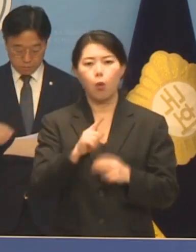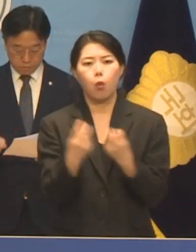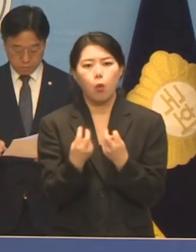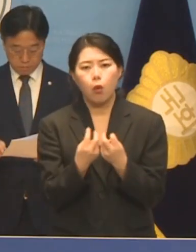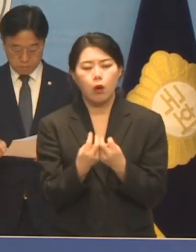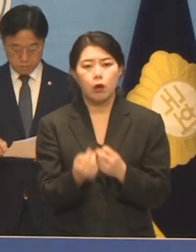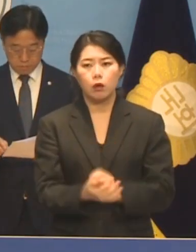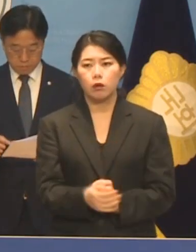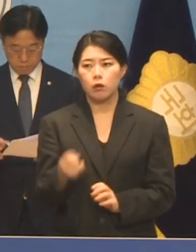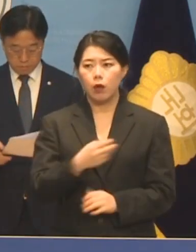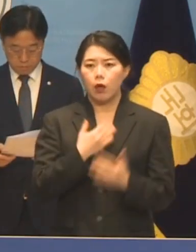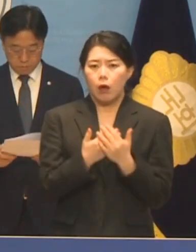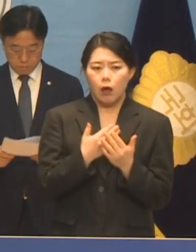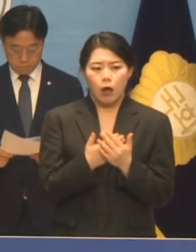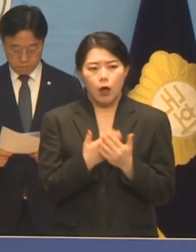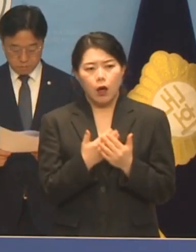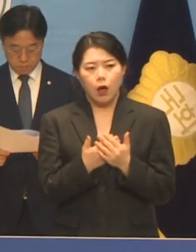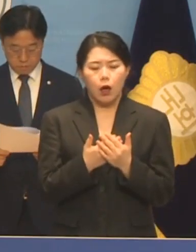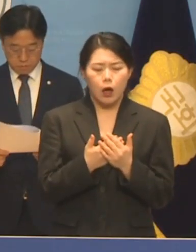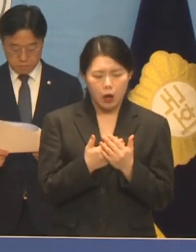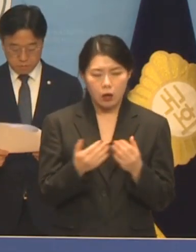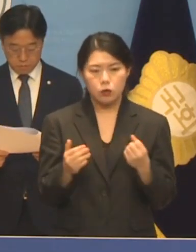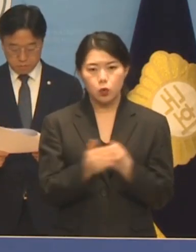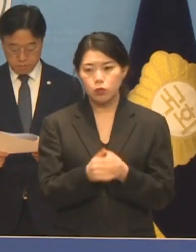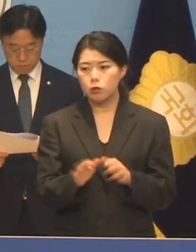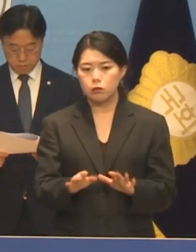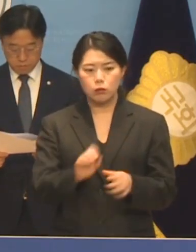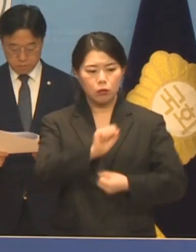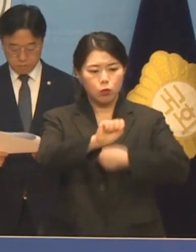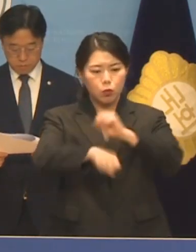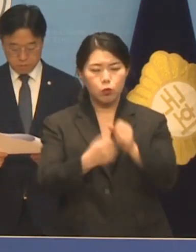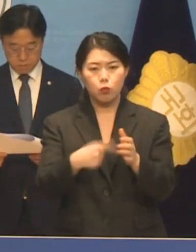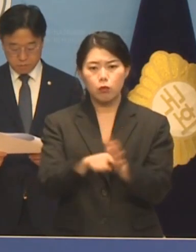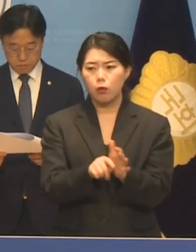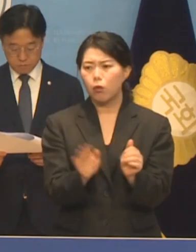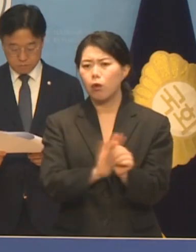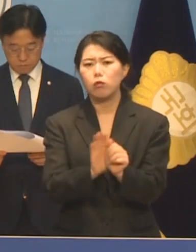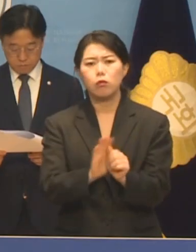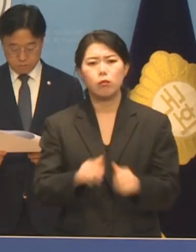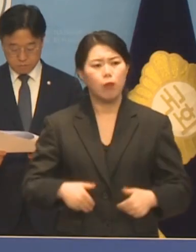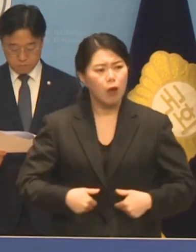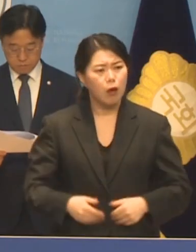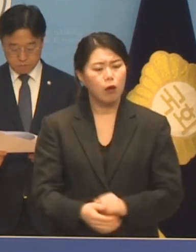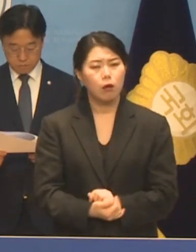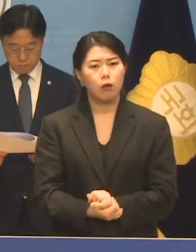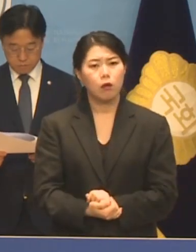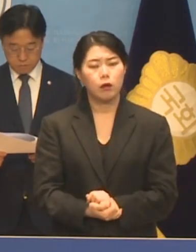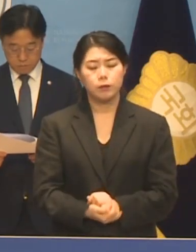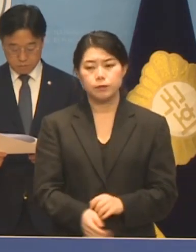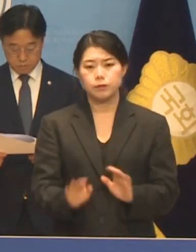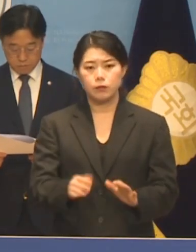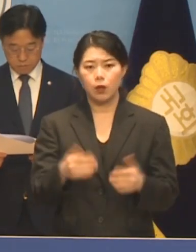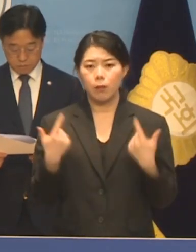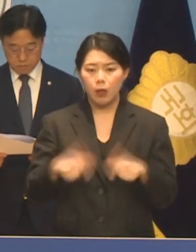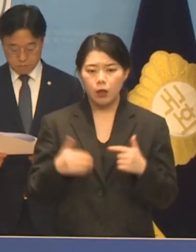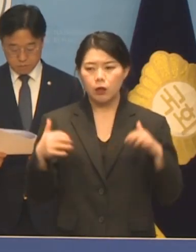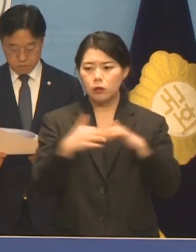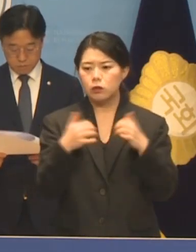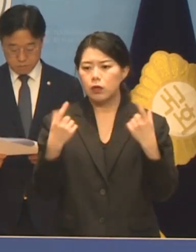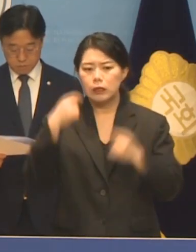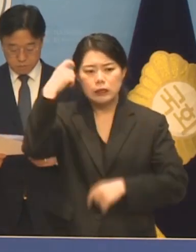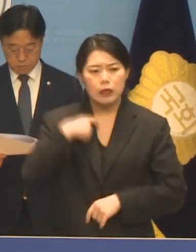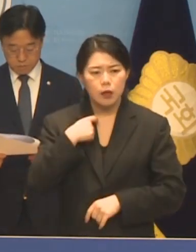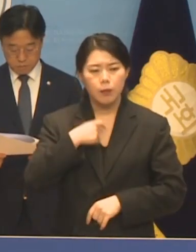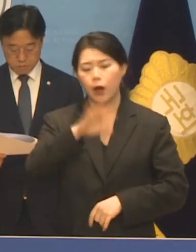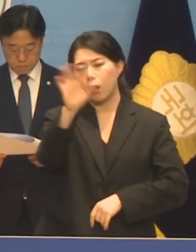않을까 노심초사하고 긴장하는 에너지로 비인간 동물을 위한 활동을 해야 합니다. 매일 전쟁터에 나가는 심정으로 출근하는 게